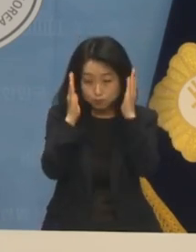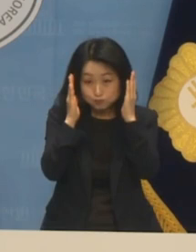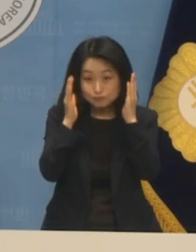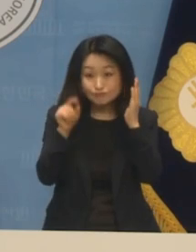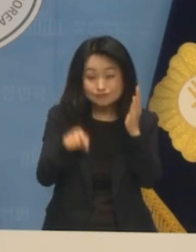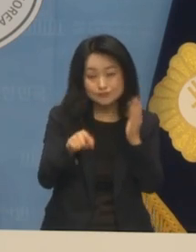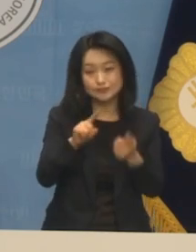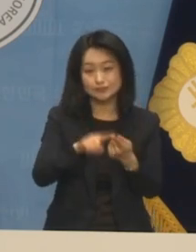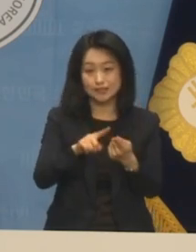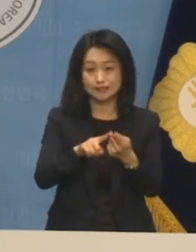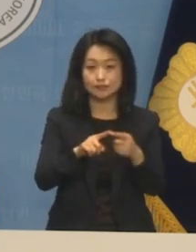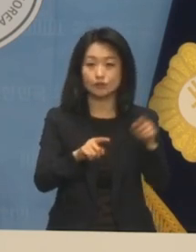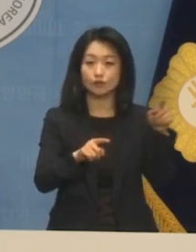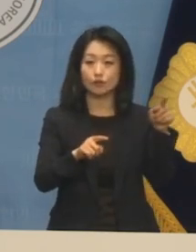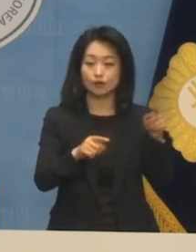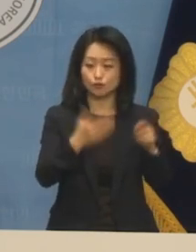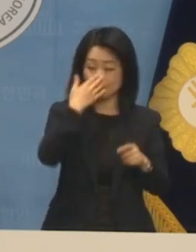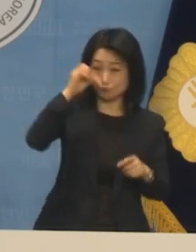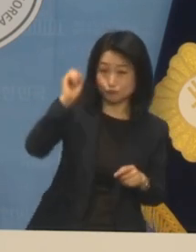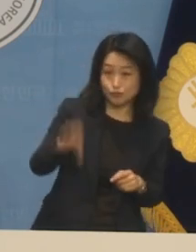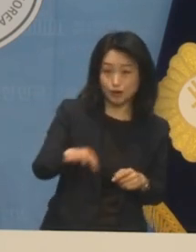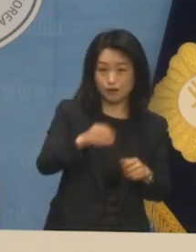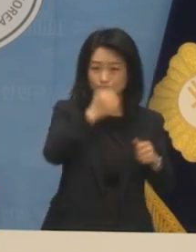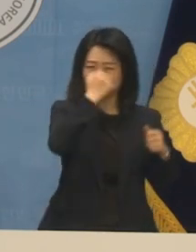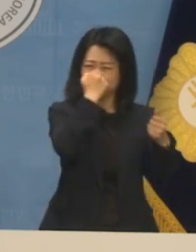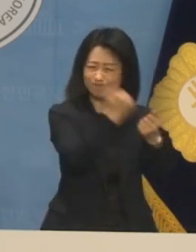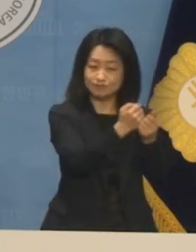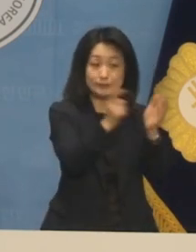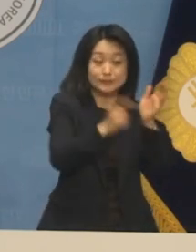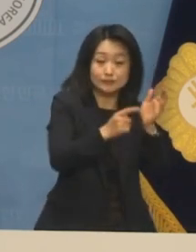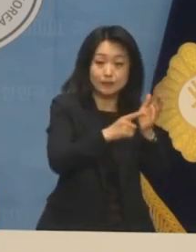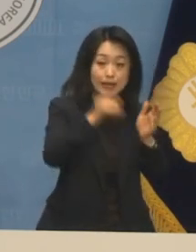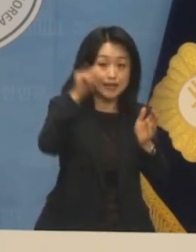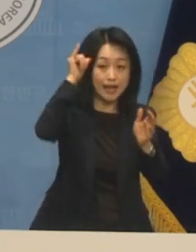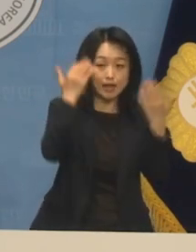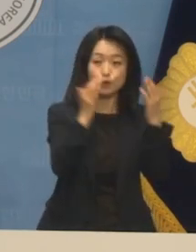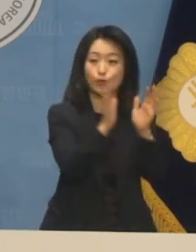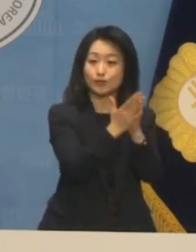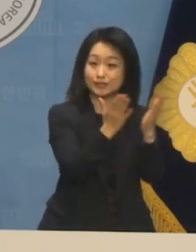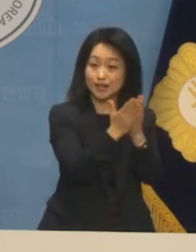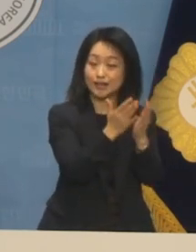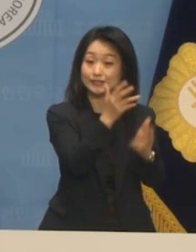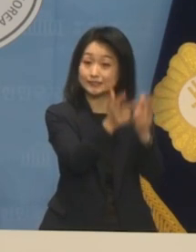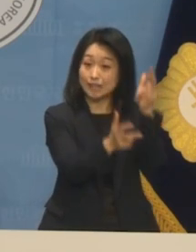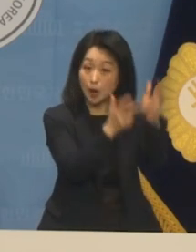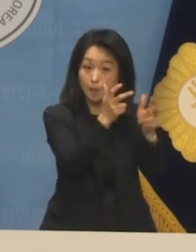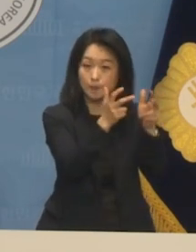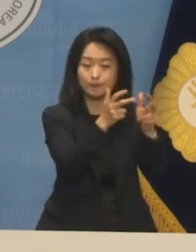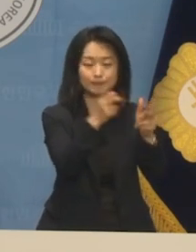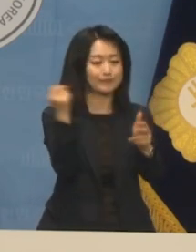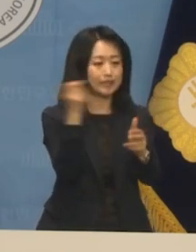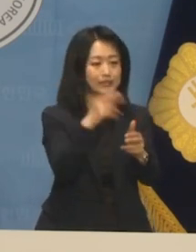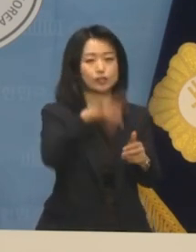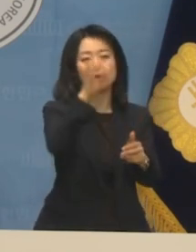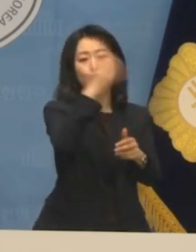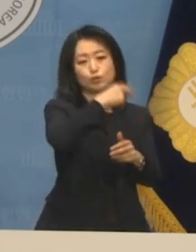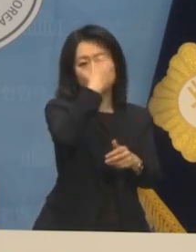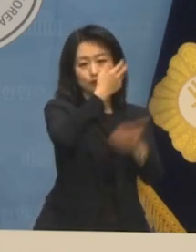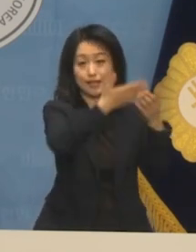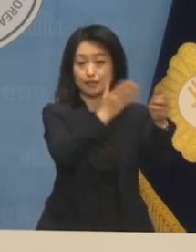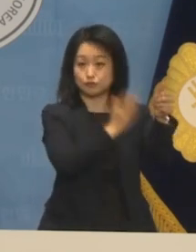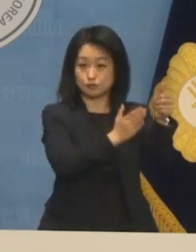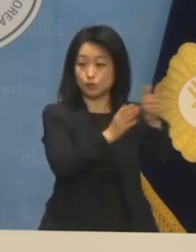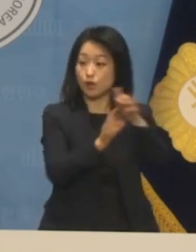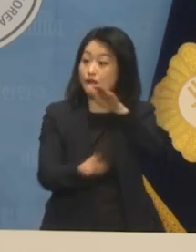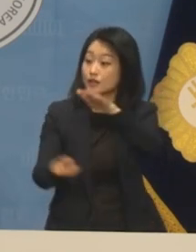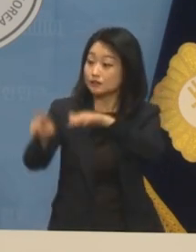부실, 급조, 일방적으로 추진하는 AI 디지털 교과서 사업을 전면 재검토하고